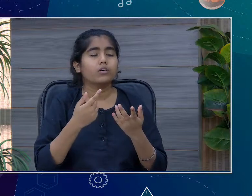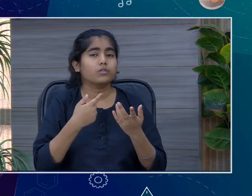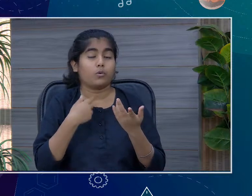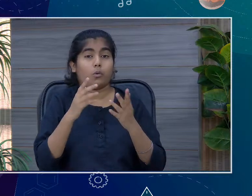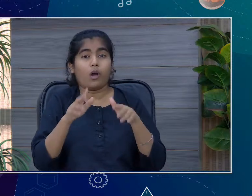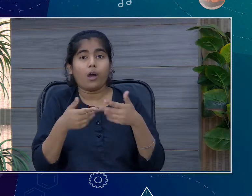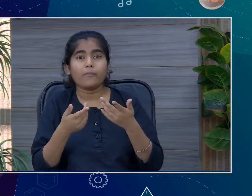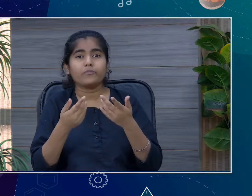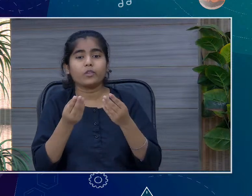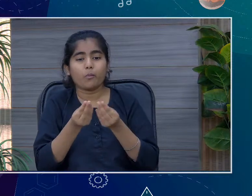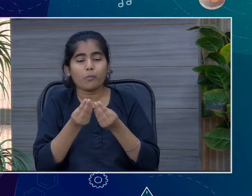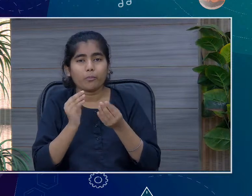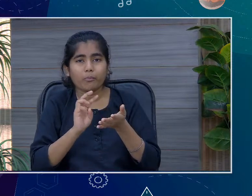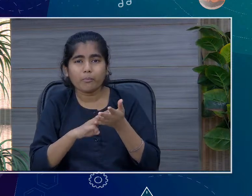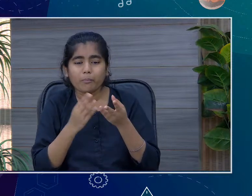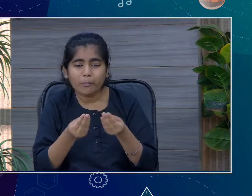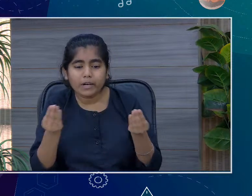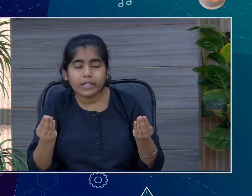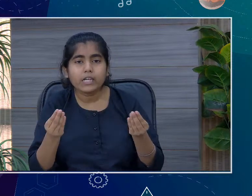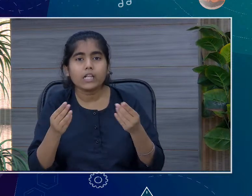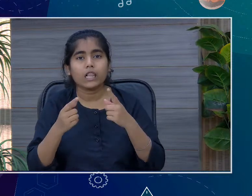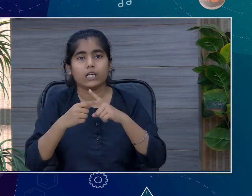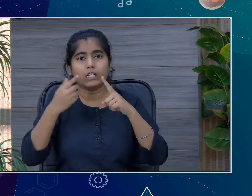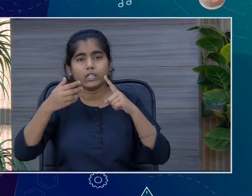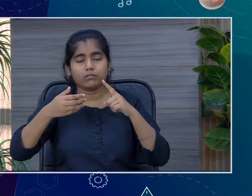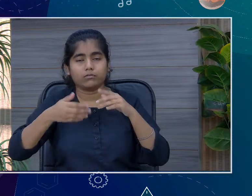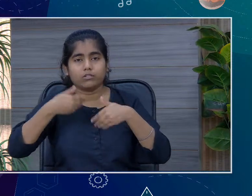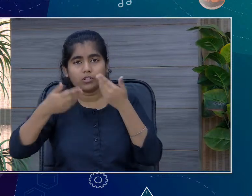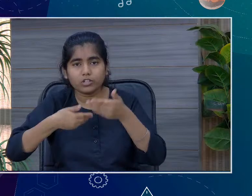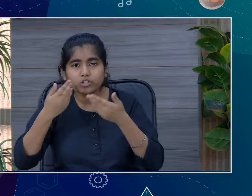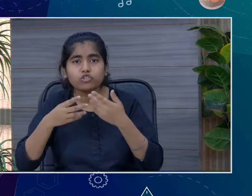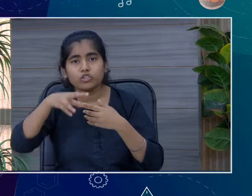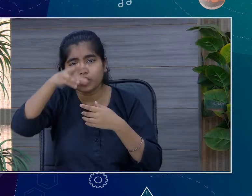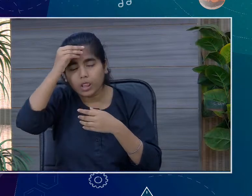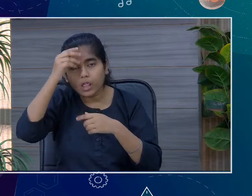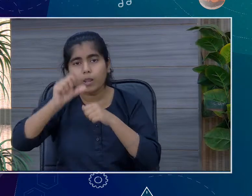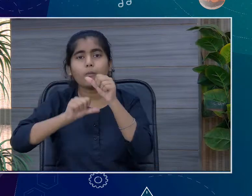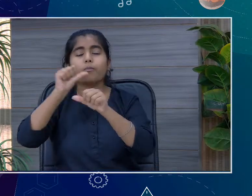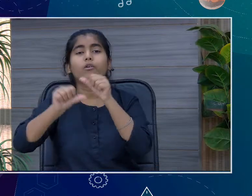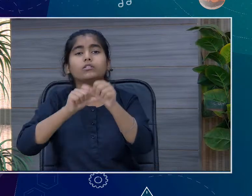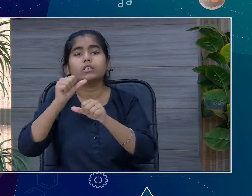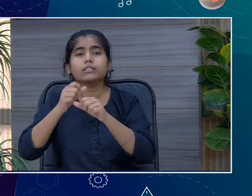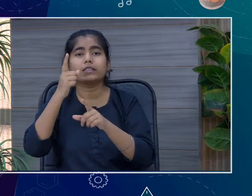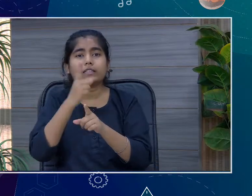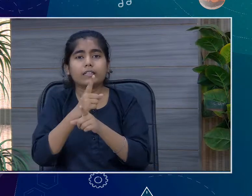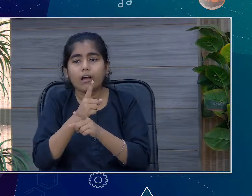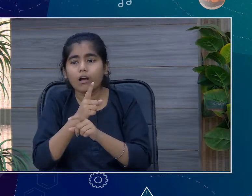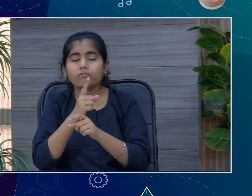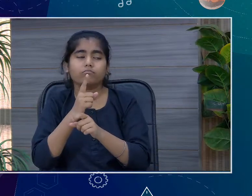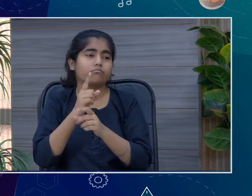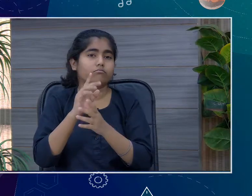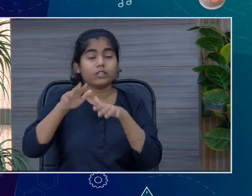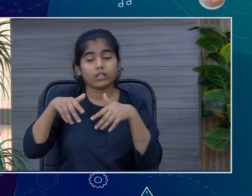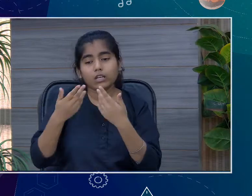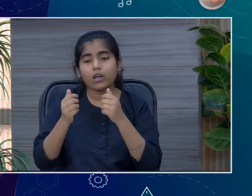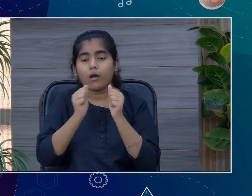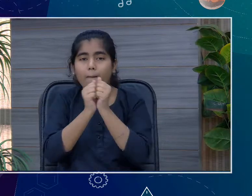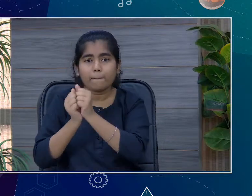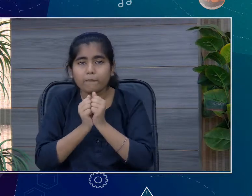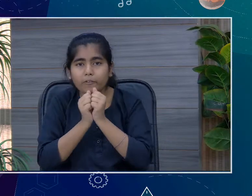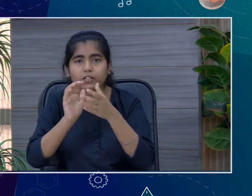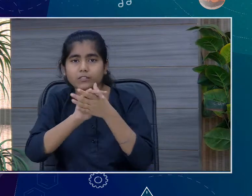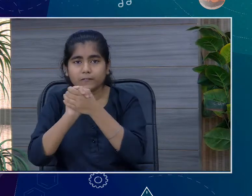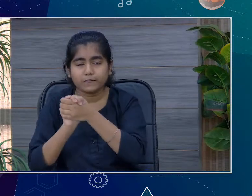करिकुलम मटेरियल से, टीचिंग लर्निंग प्रोसेस से, शिक्षक की बात से, अपने पीयर्स से और अपने मेंटर्स